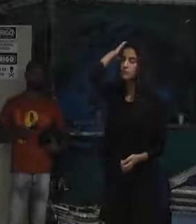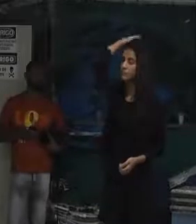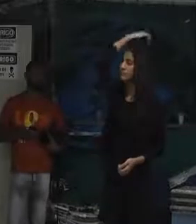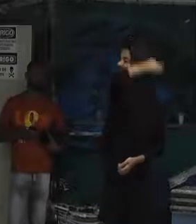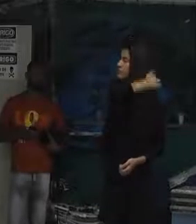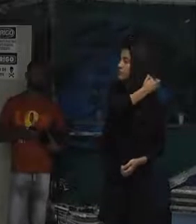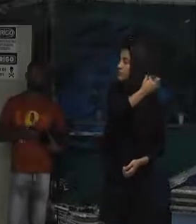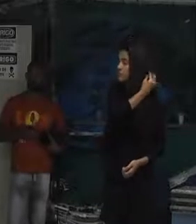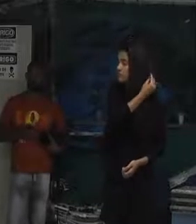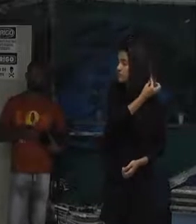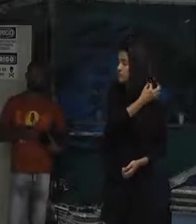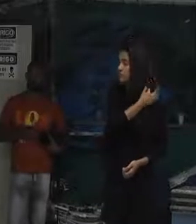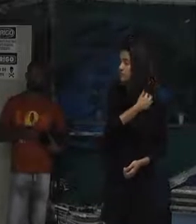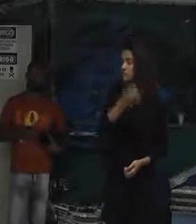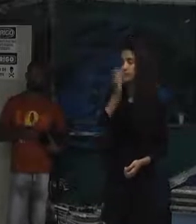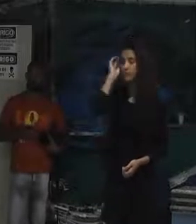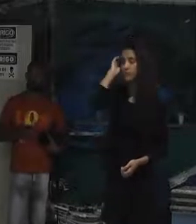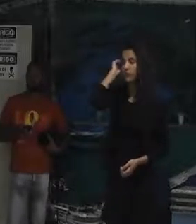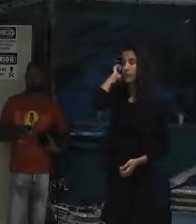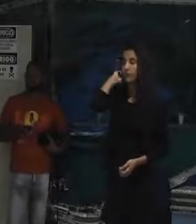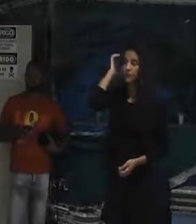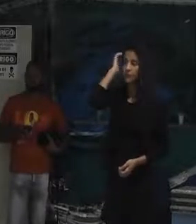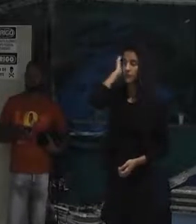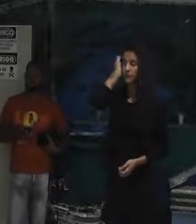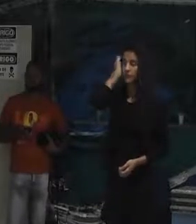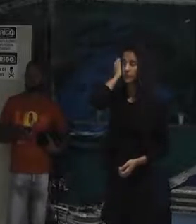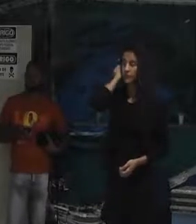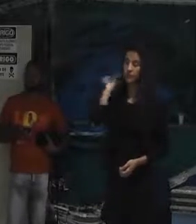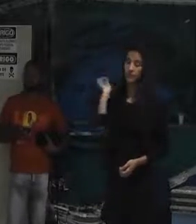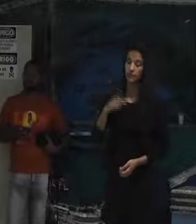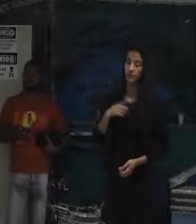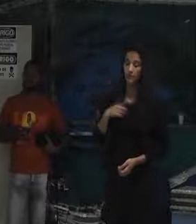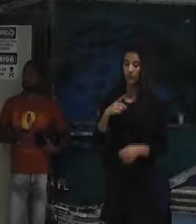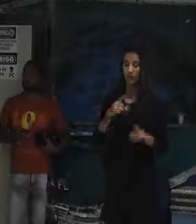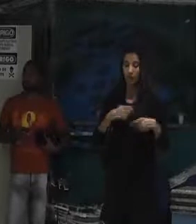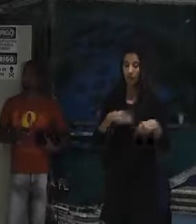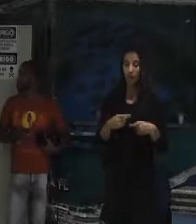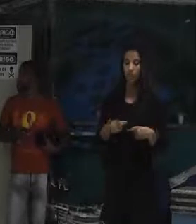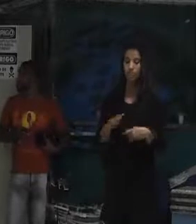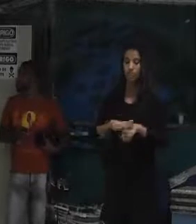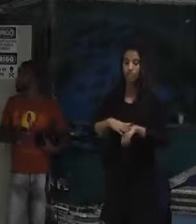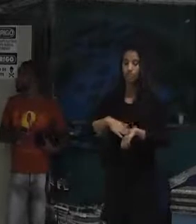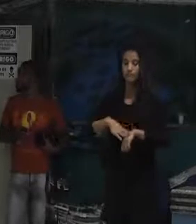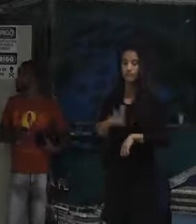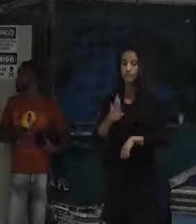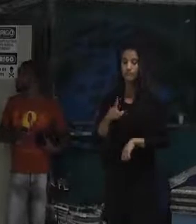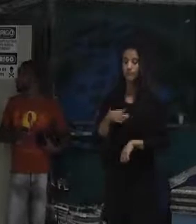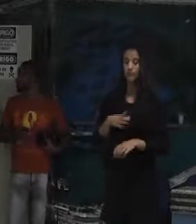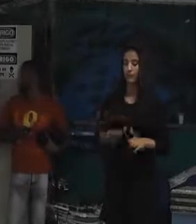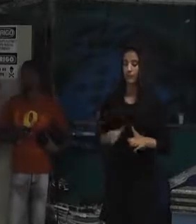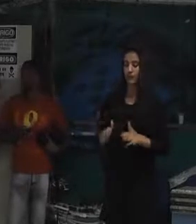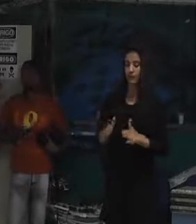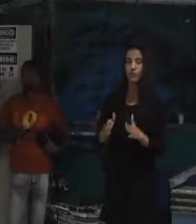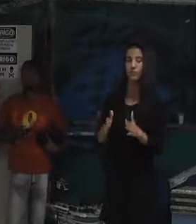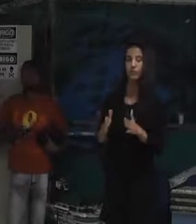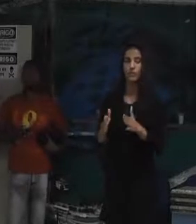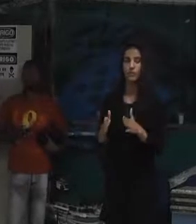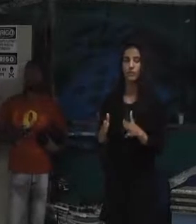essa discussão, ampliar essa discussão. Os nossos distritos, na sua grande maioria, as suas estradas vicinais